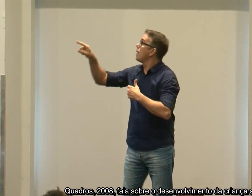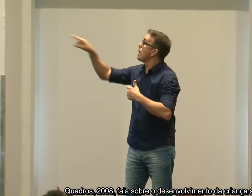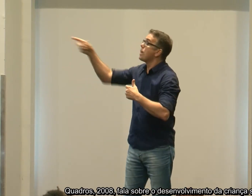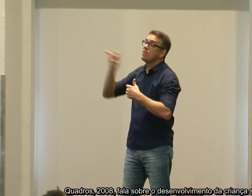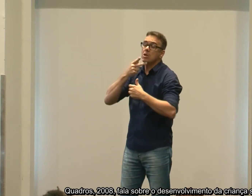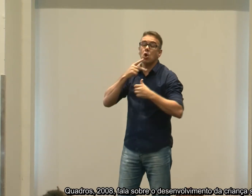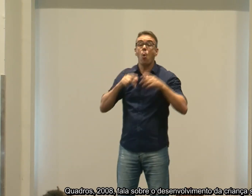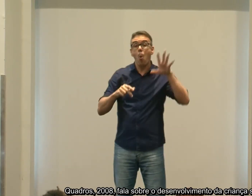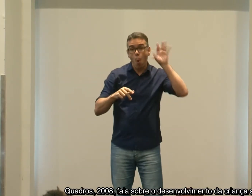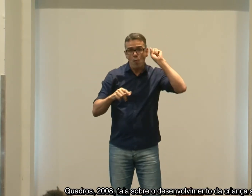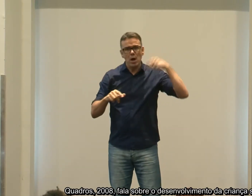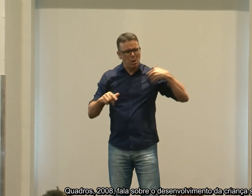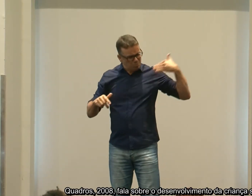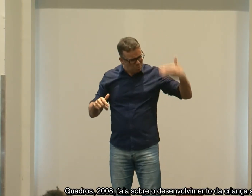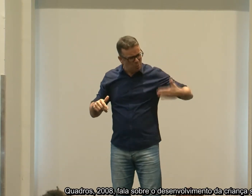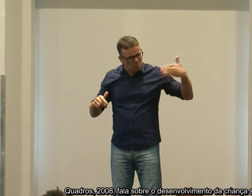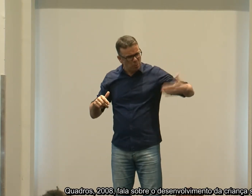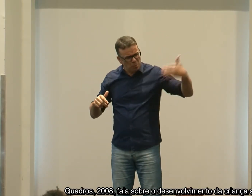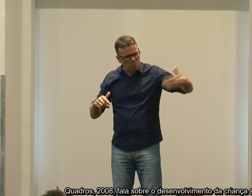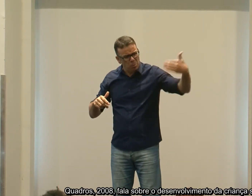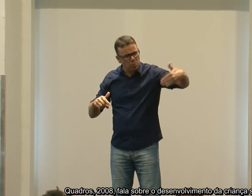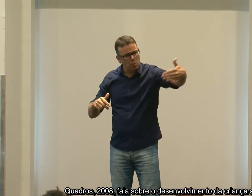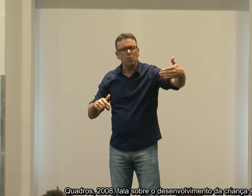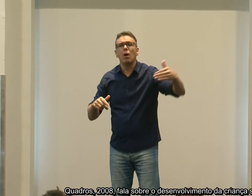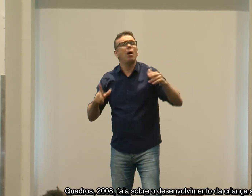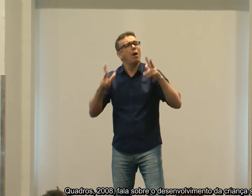Quadros, em 2008, fala